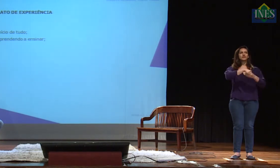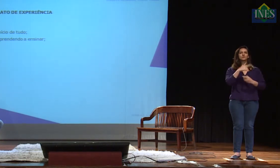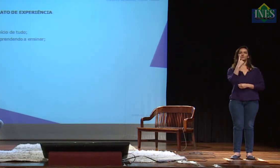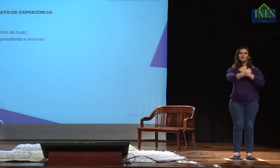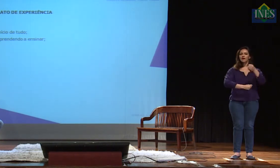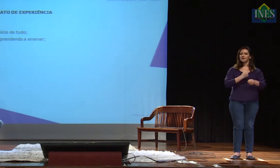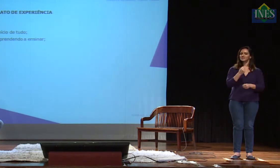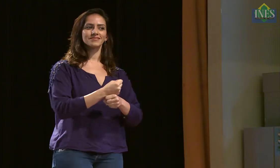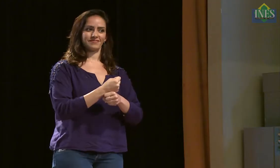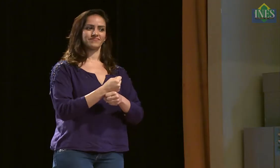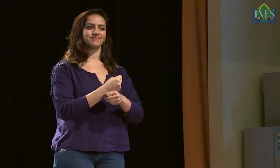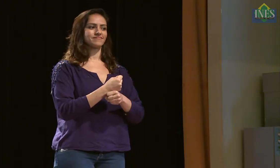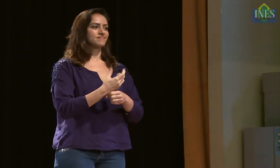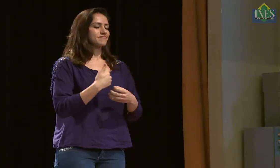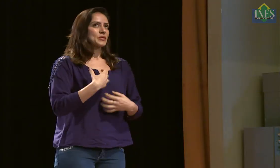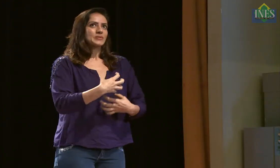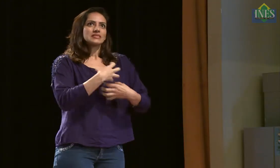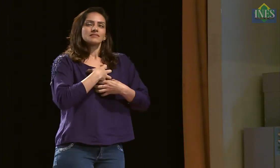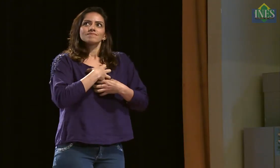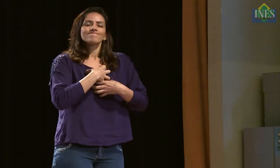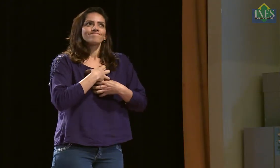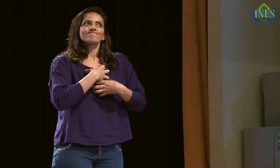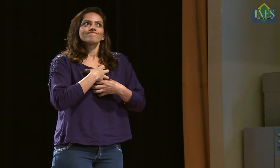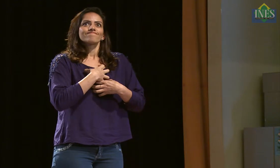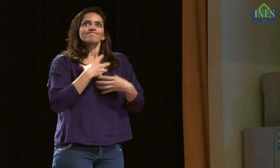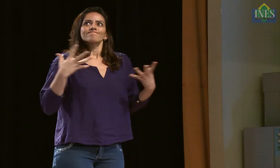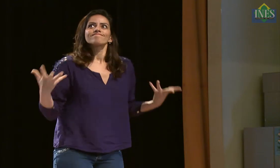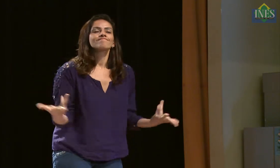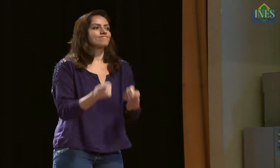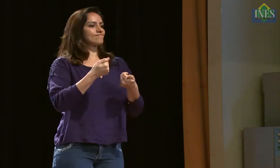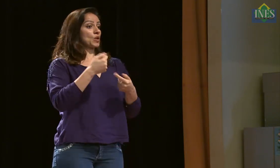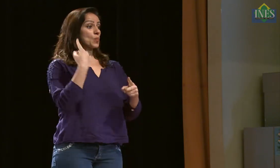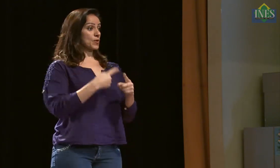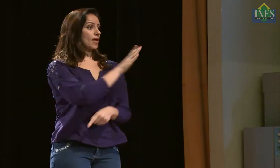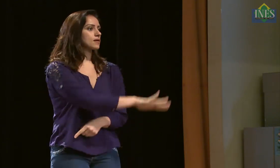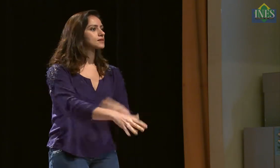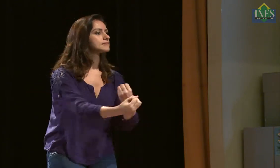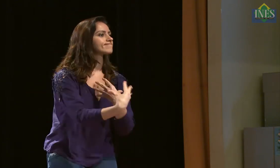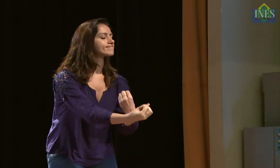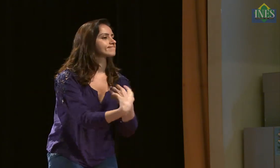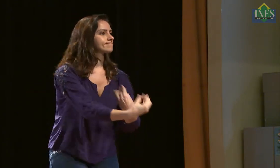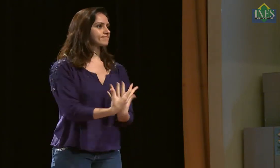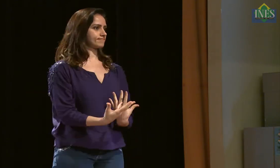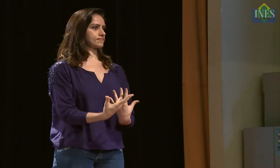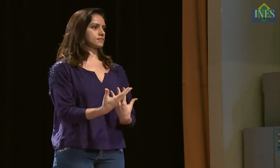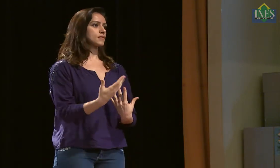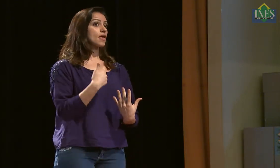maravilhosa. Eu trabalhei por lá no período de um ano e foi um período que realmente eu aprendi muito porque as